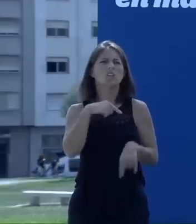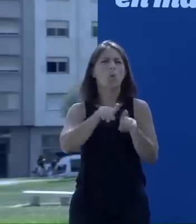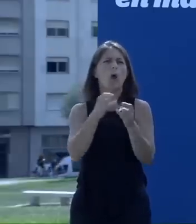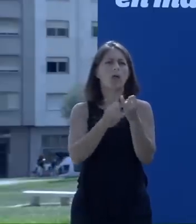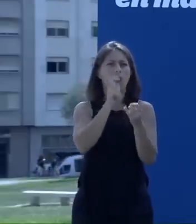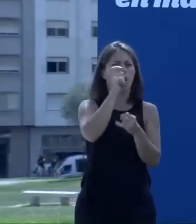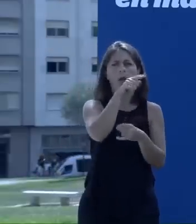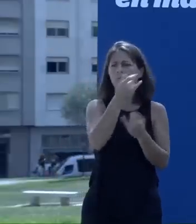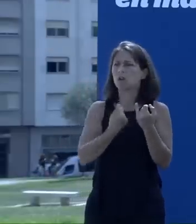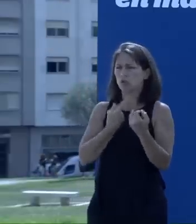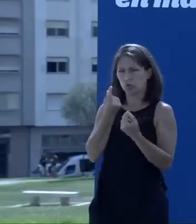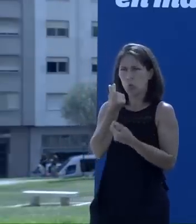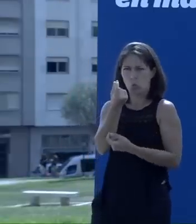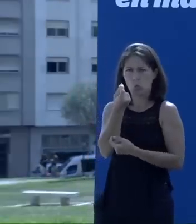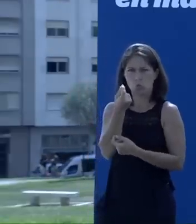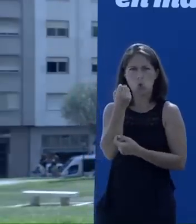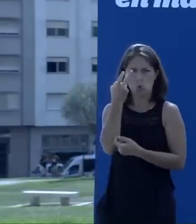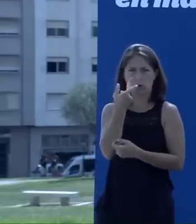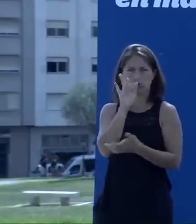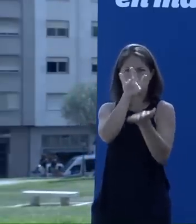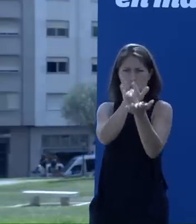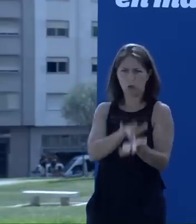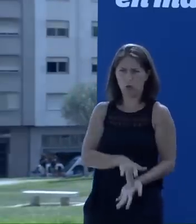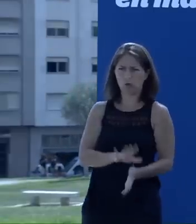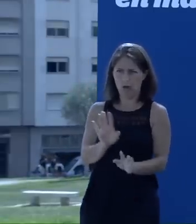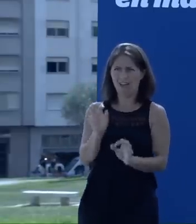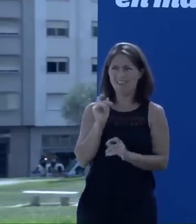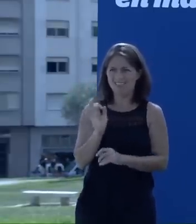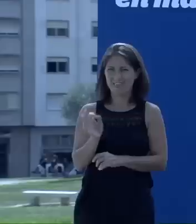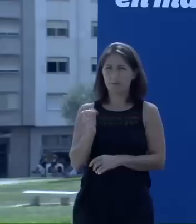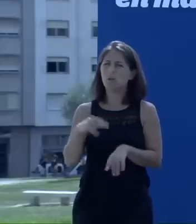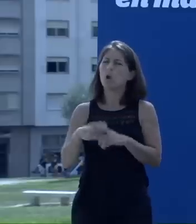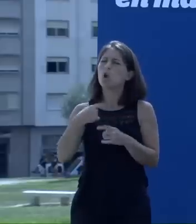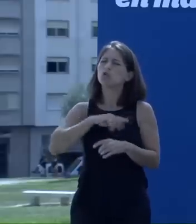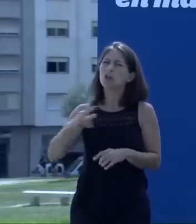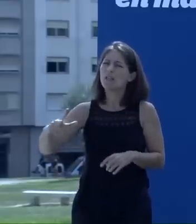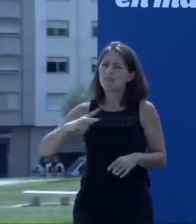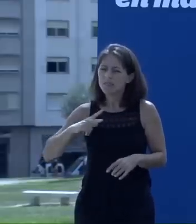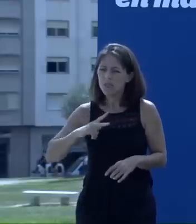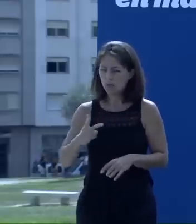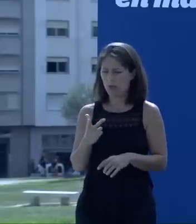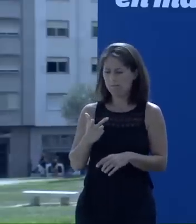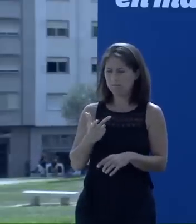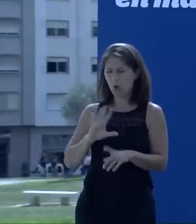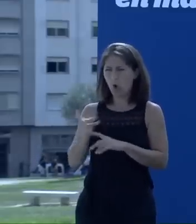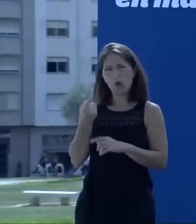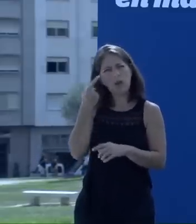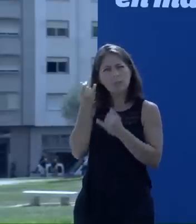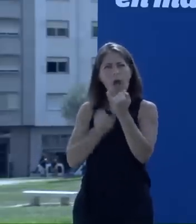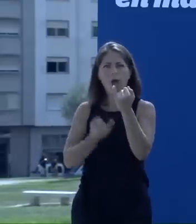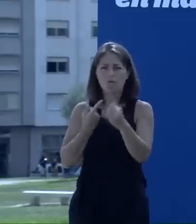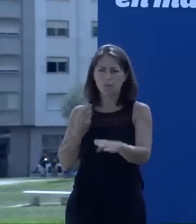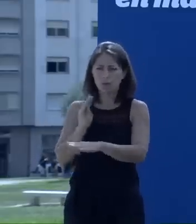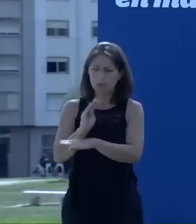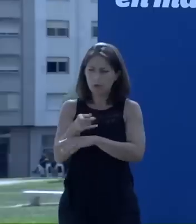Feijóo, que temos que cadrar os números. Se nos debemos de endebedar por un bon investimento que vai ser productivo e vai